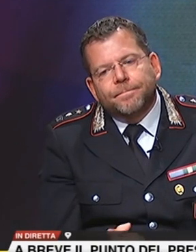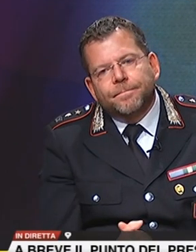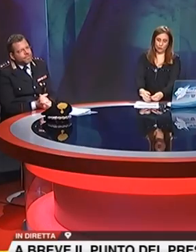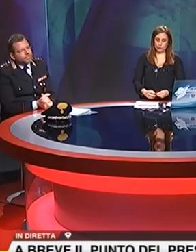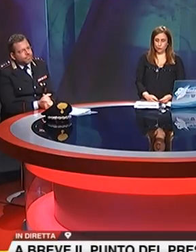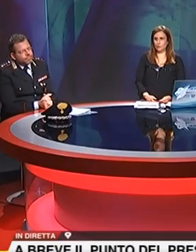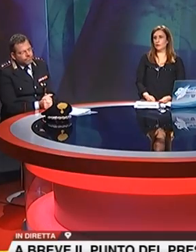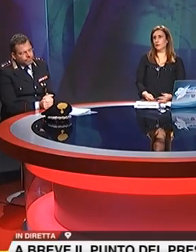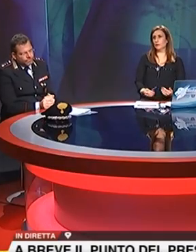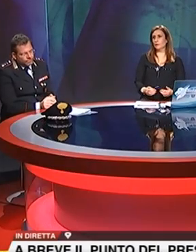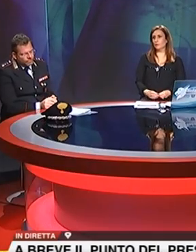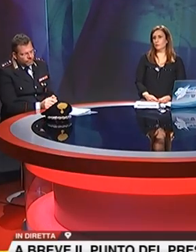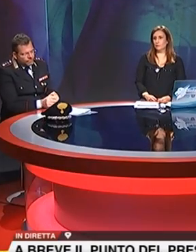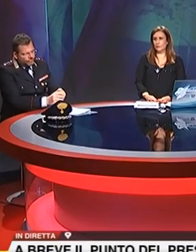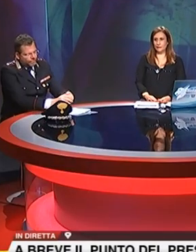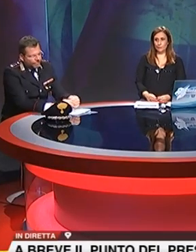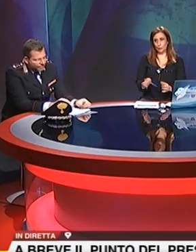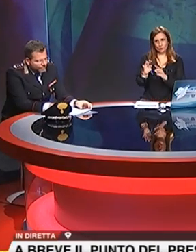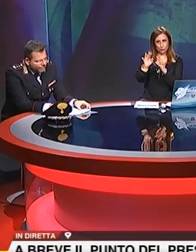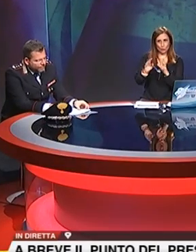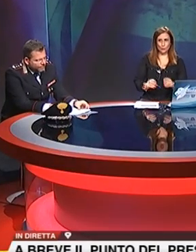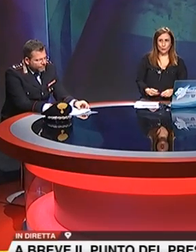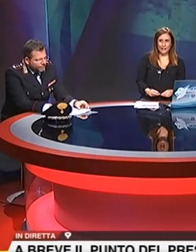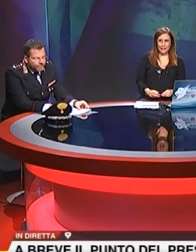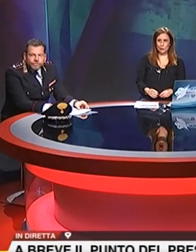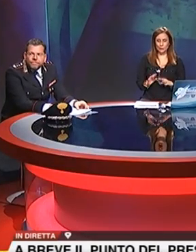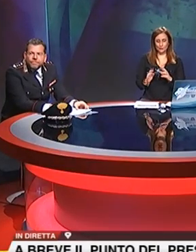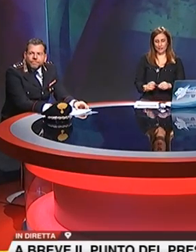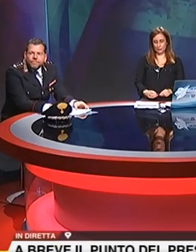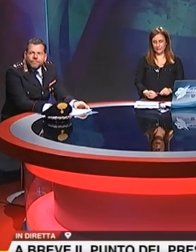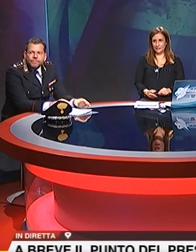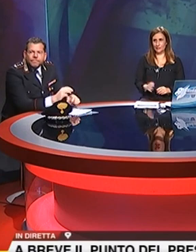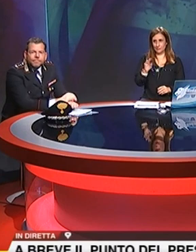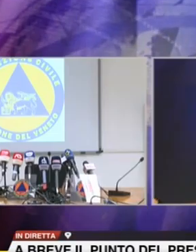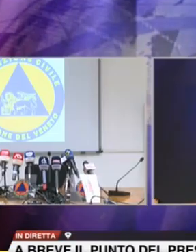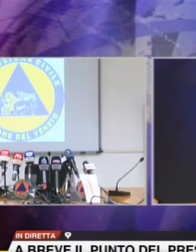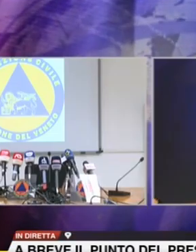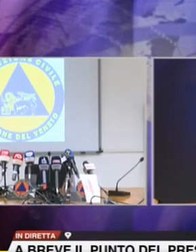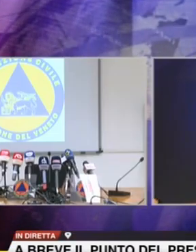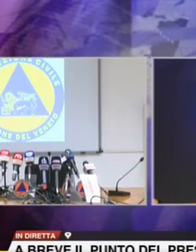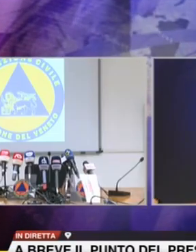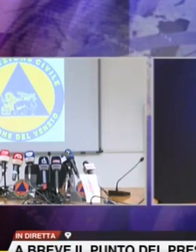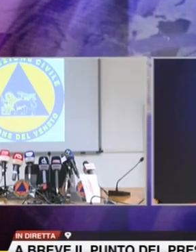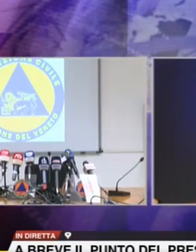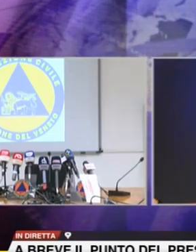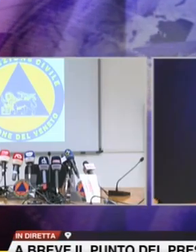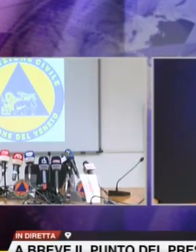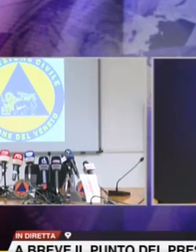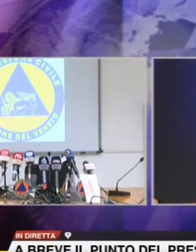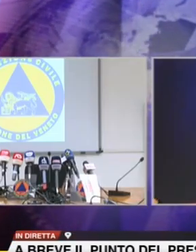anche, l'avevamo detto l'altra volta, intanto sto monitorando dall'unità di crisi di Marghera, la vedo, eccolo